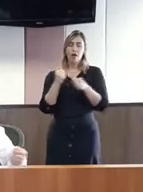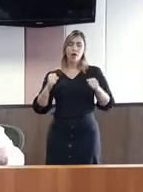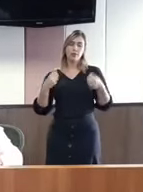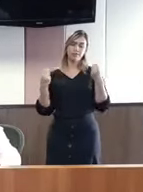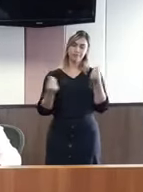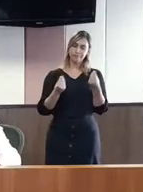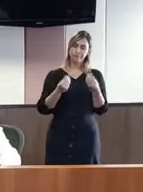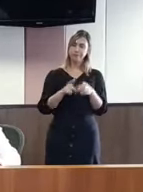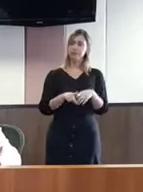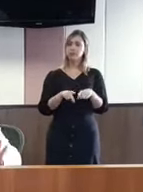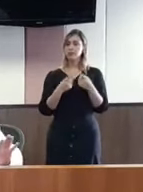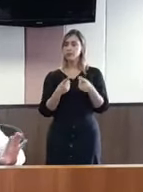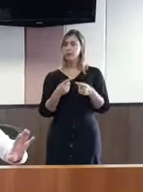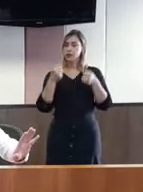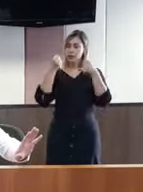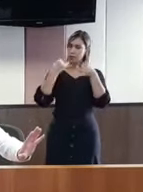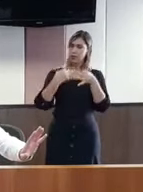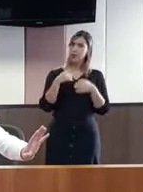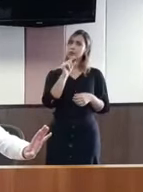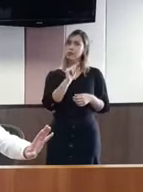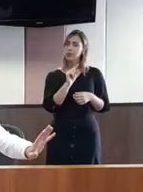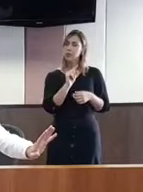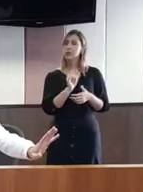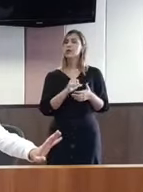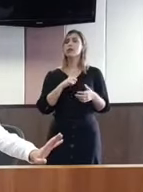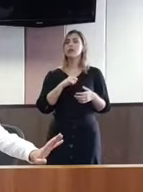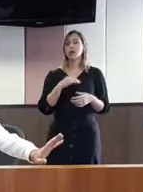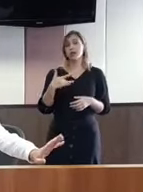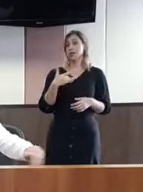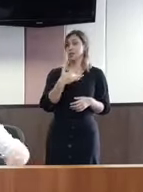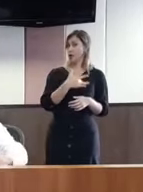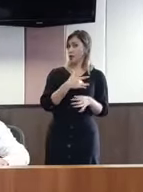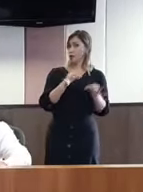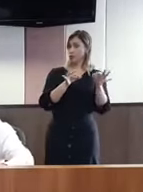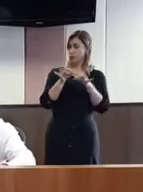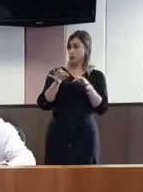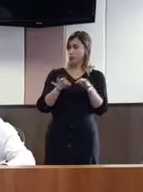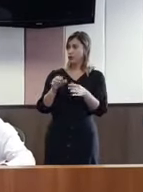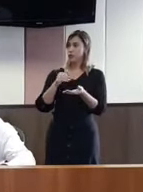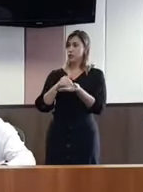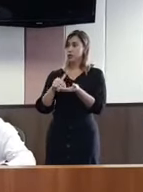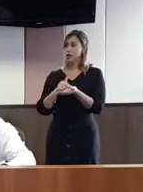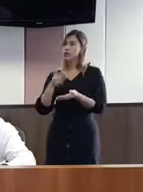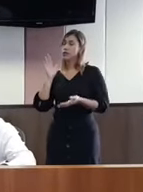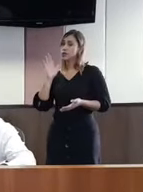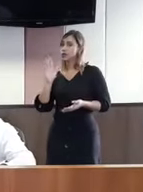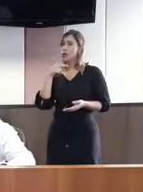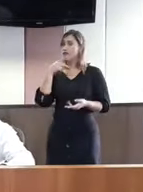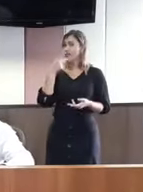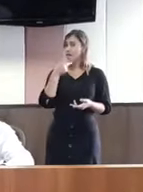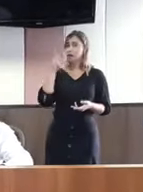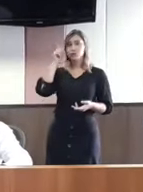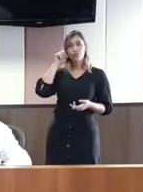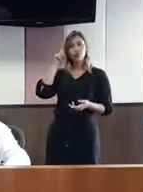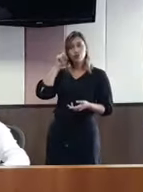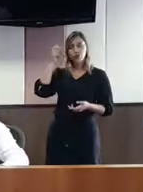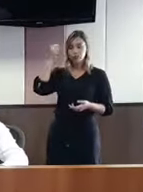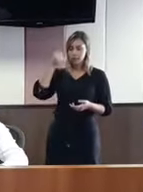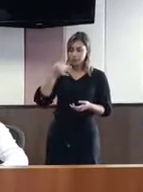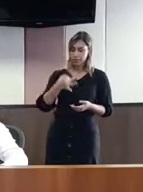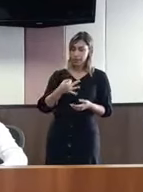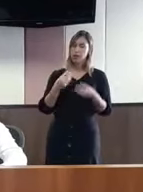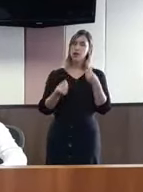abrangente, né? Nós temos aí um passo a passo na saúde, né? Que o secretário Gilberto tem falado diariamente sobre isso, sobre